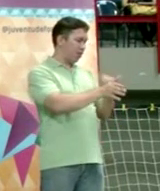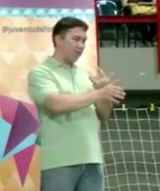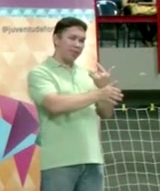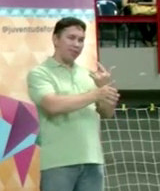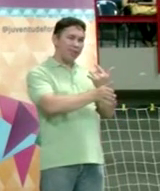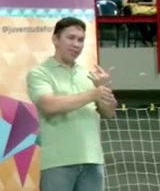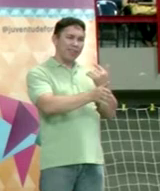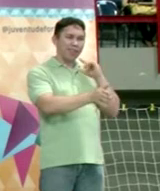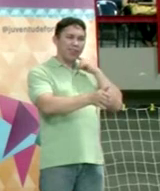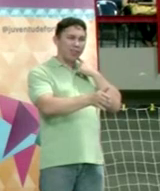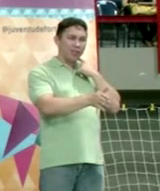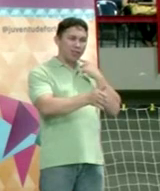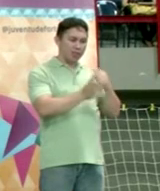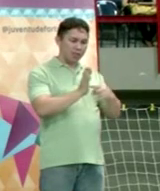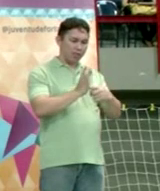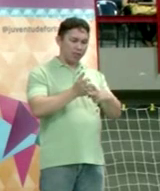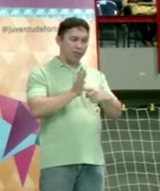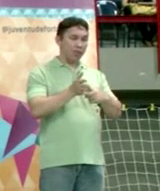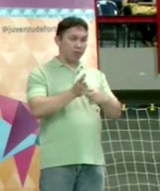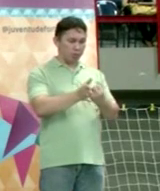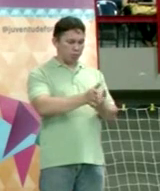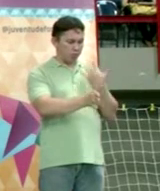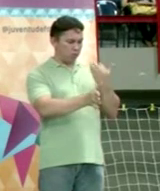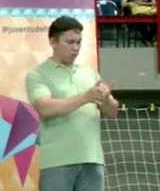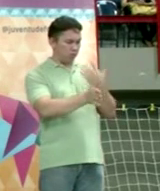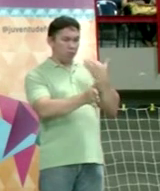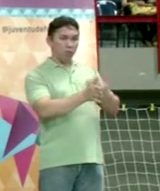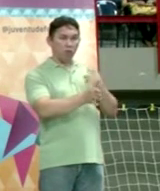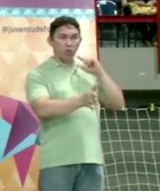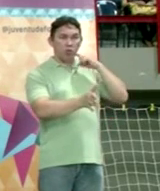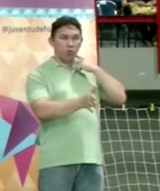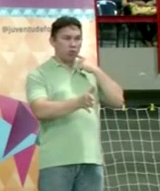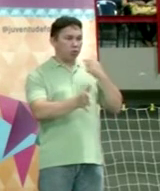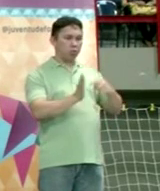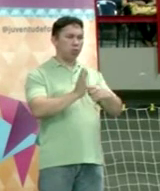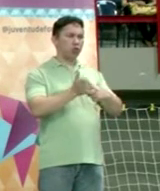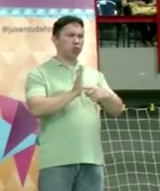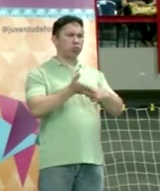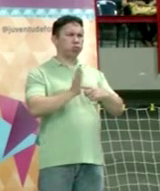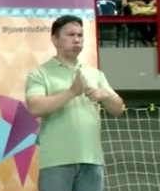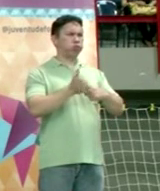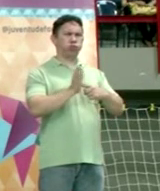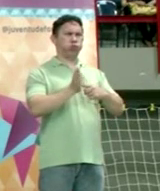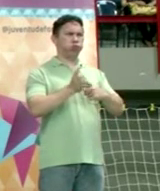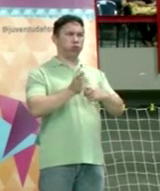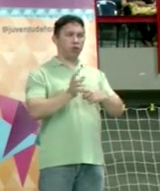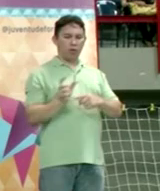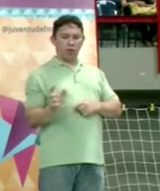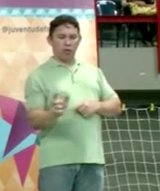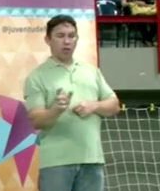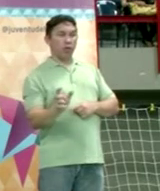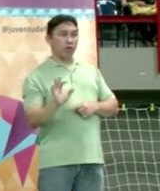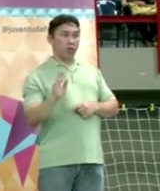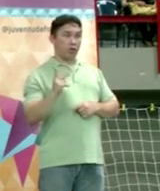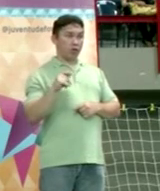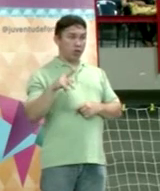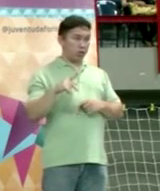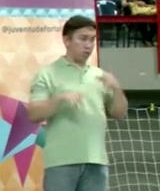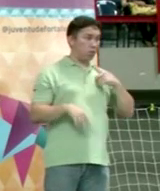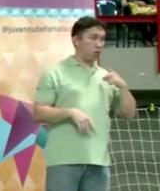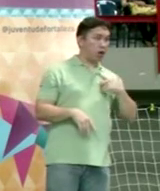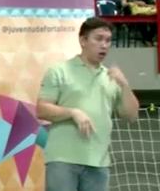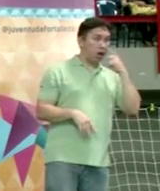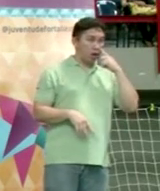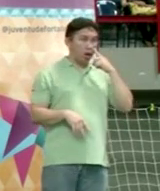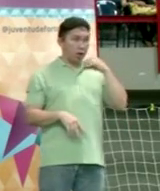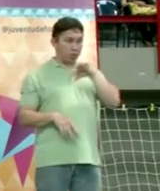poluente. Aí o motor fica liberando muito poluente sem perder a potência. Aí a polícia rodoviária está parando